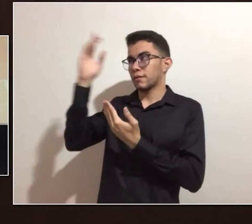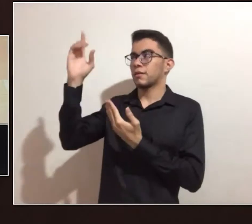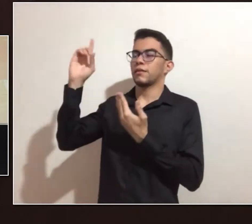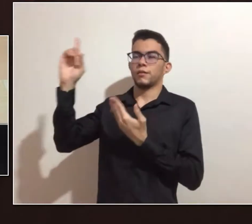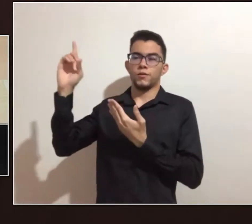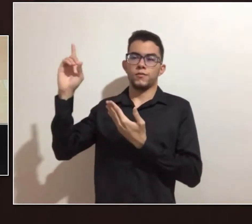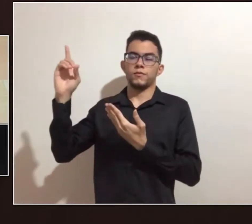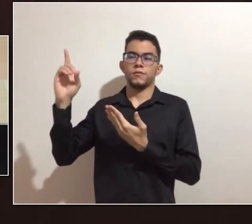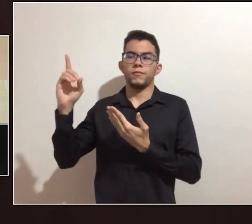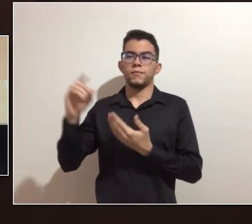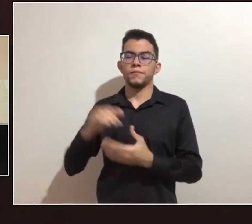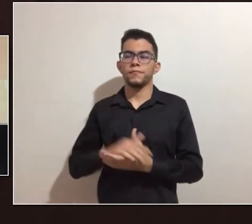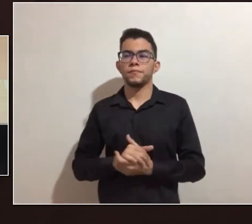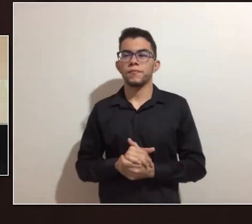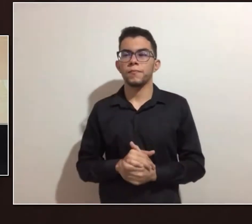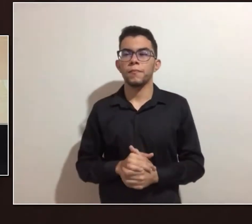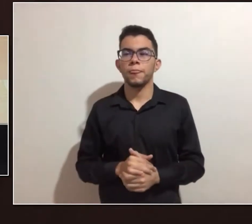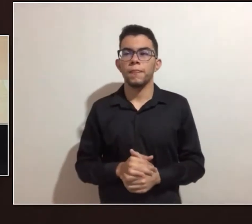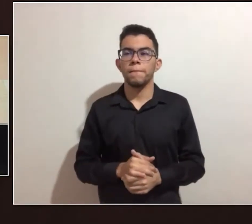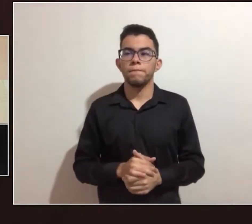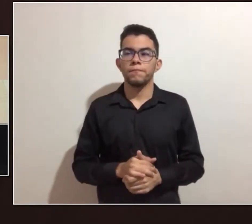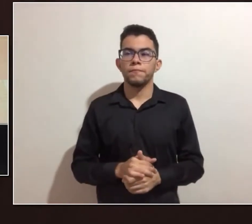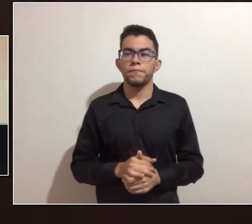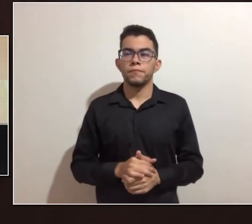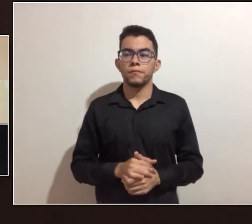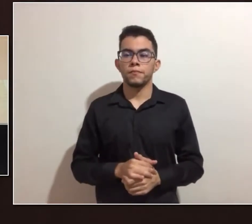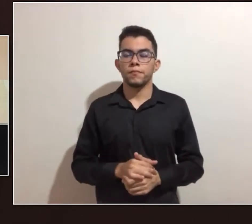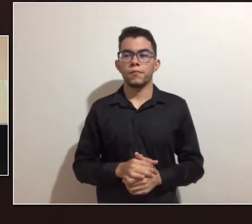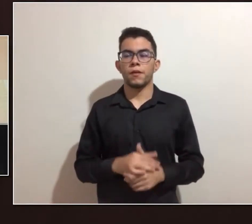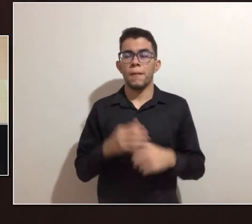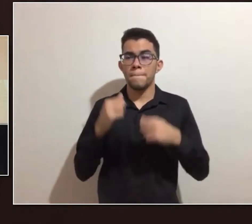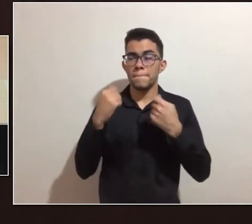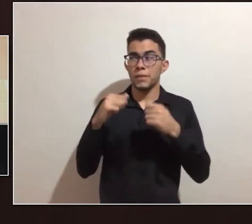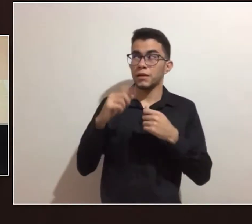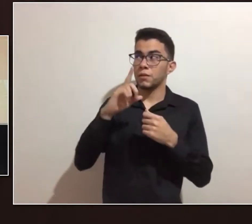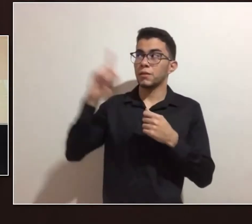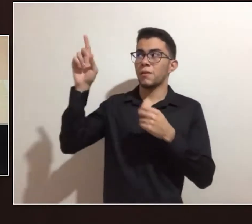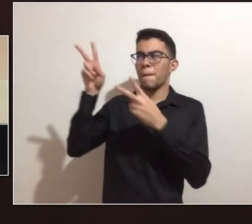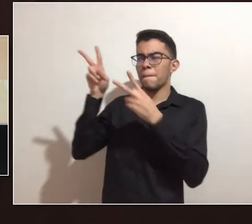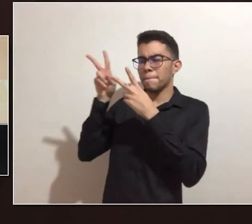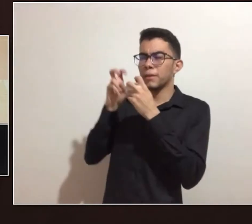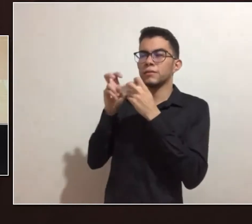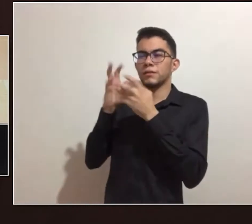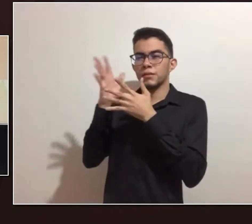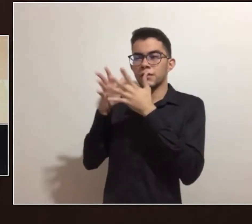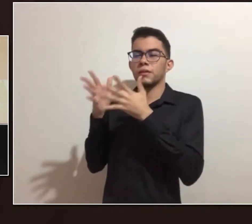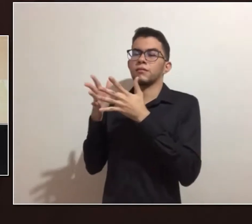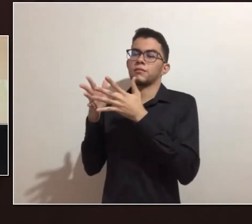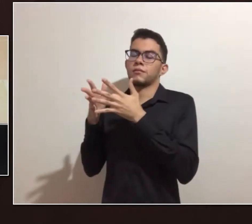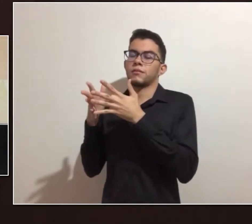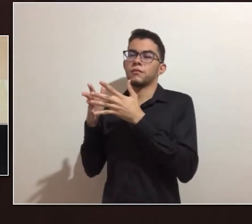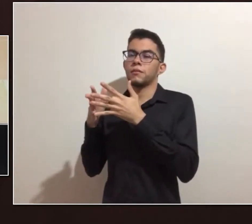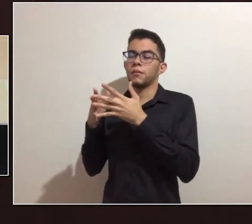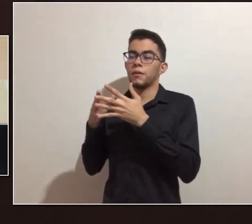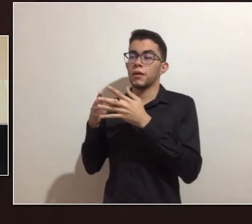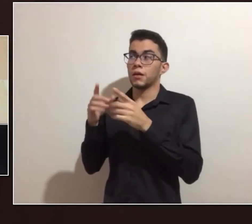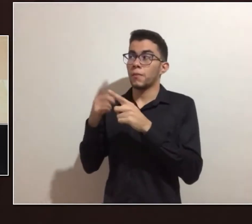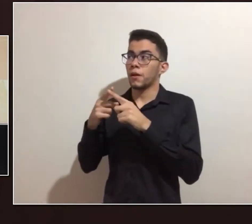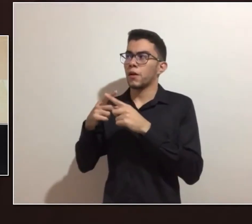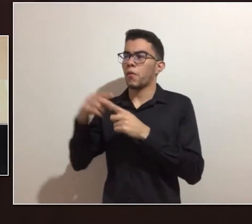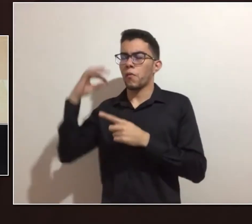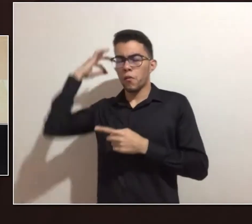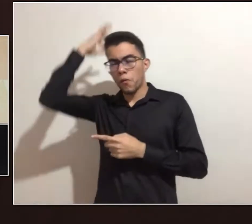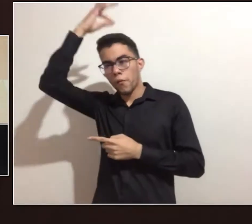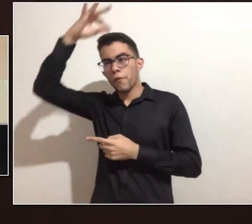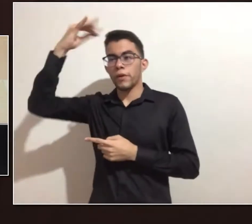Qual é a solução? Quem tem ouvidos para ouvir o que o Espírito diz às igrejas, né? Ouça o que o